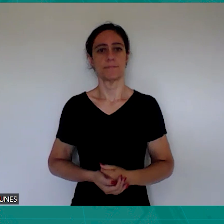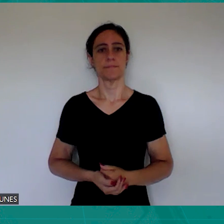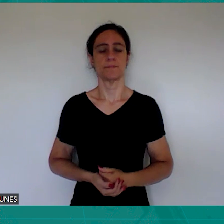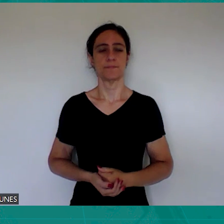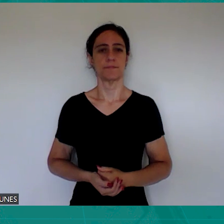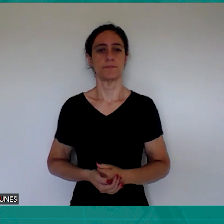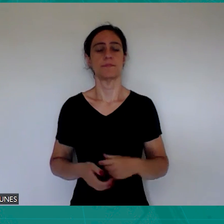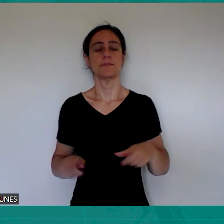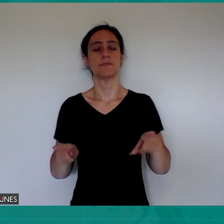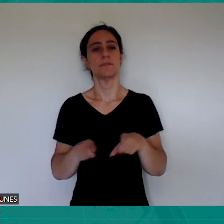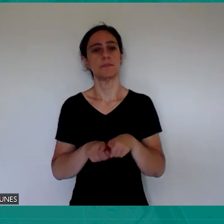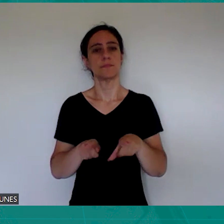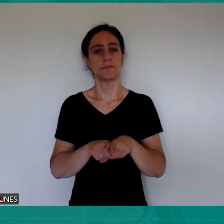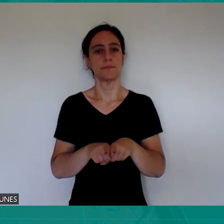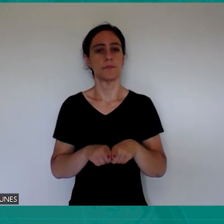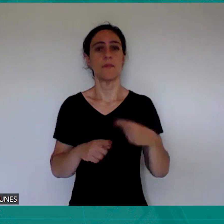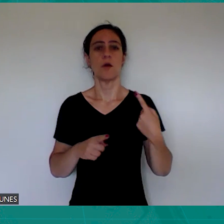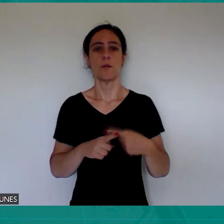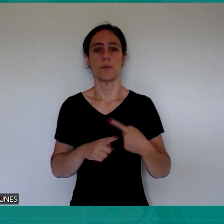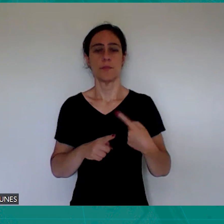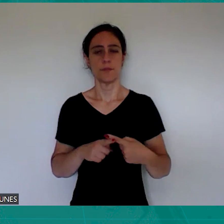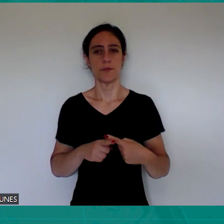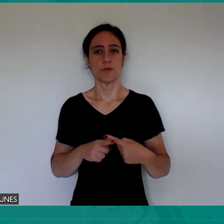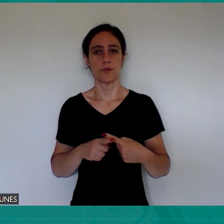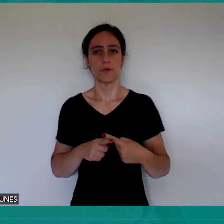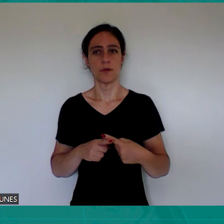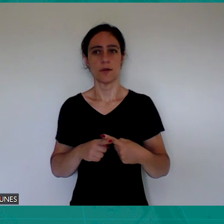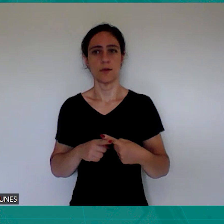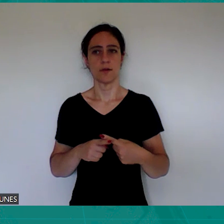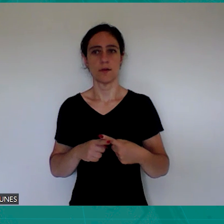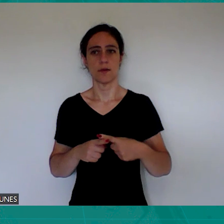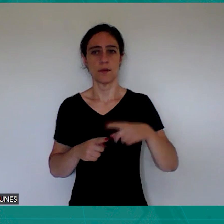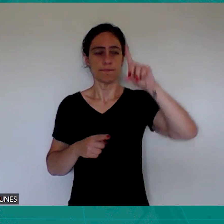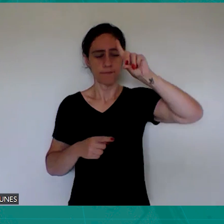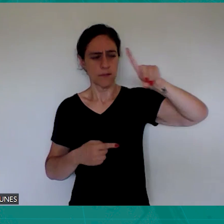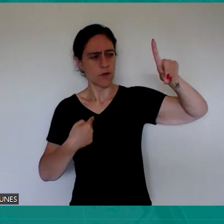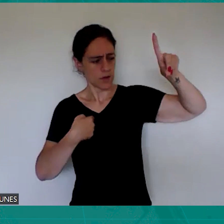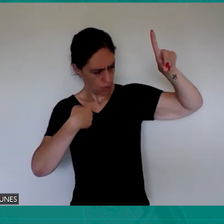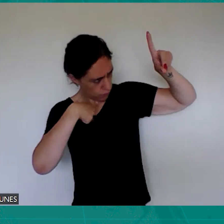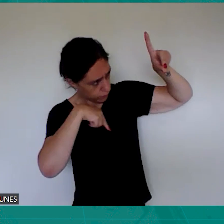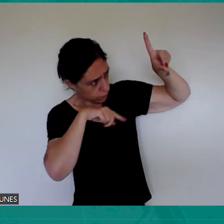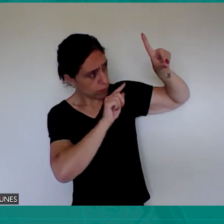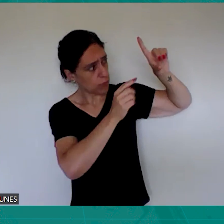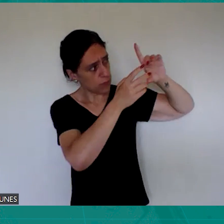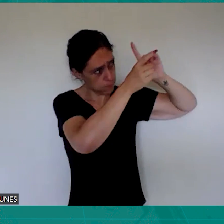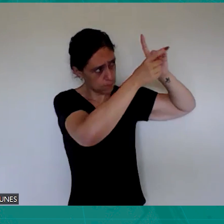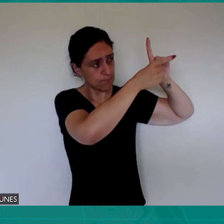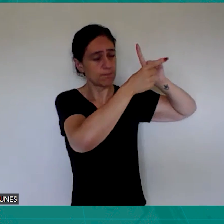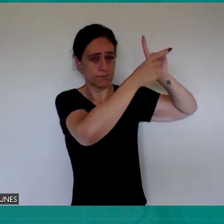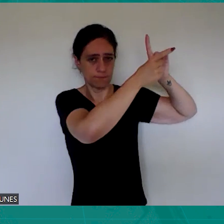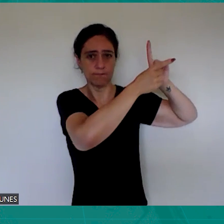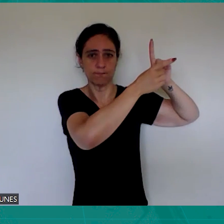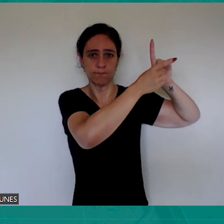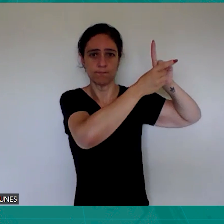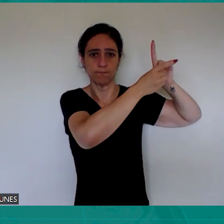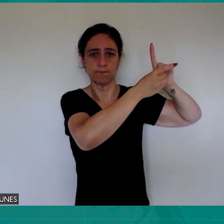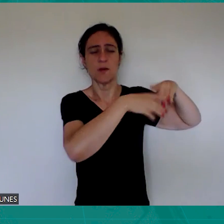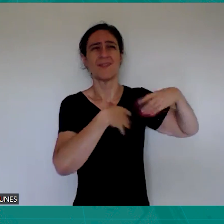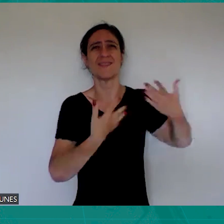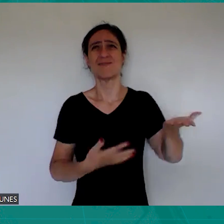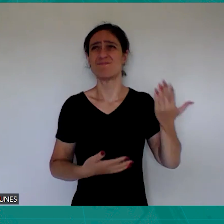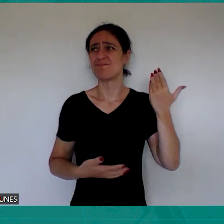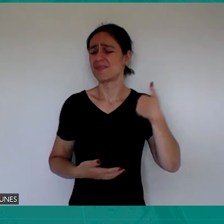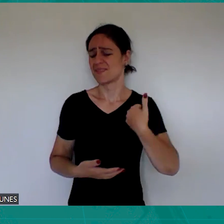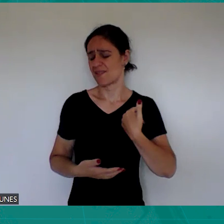fará, porque eu vou para junto do Pai. Irmão, quando eu lia esse versículo quando